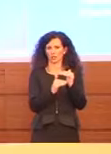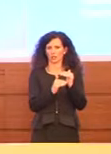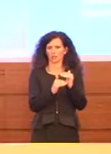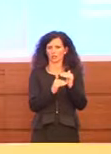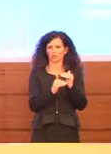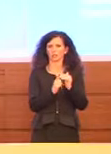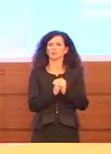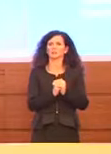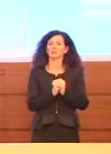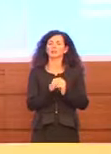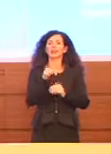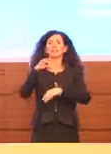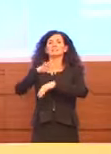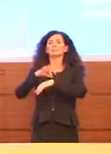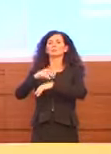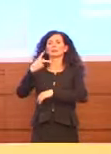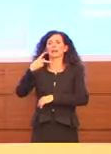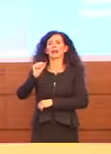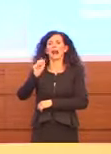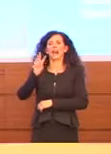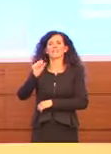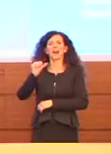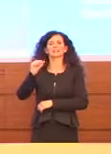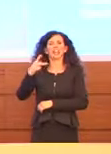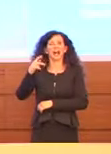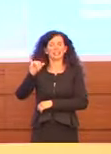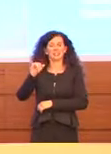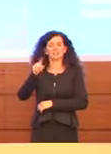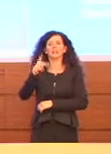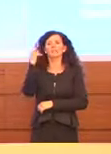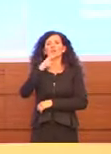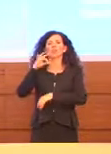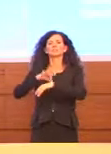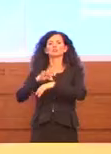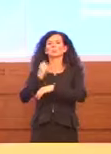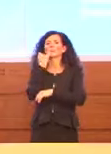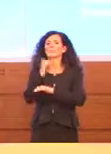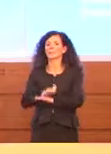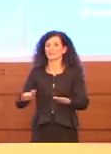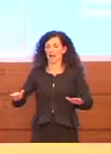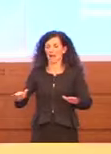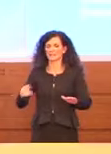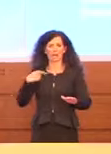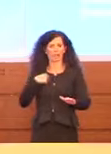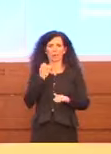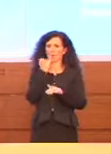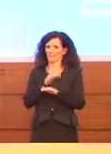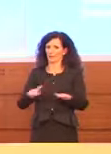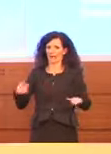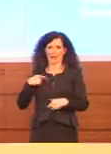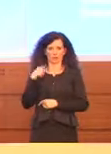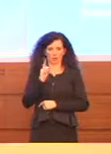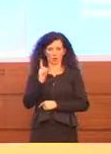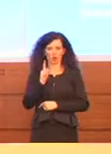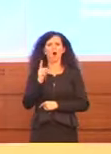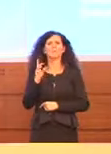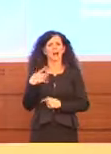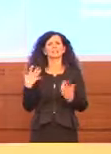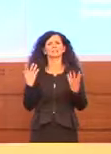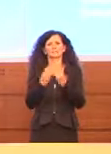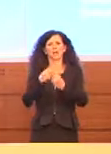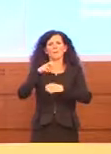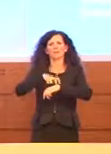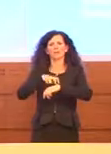kawasaki una sindone pediatrica quindi io non sono un pediatra ma ho la fortuna di sedere col professor villani che è il primario della pediatria